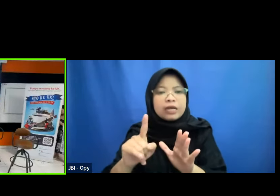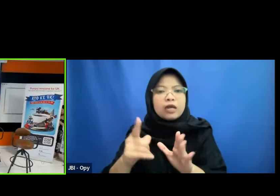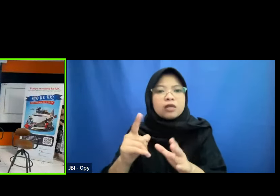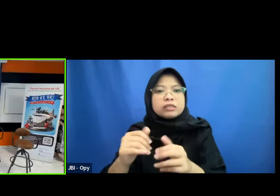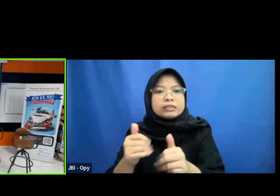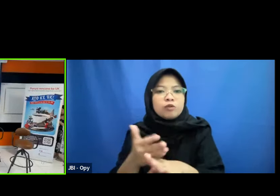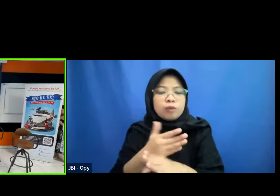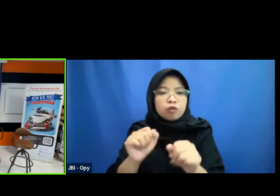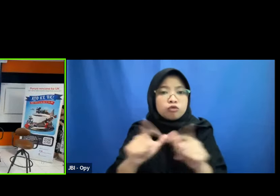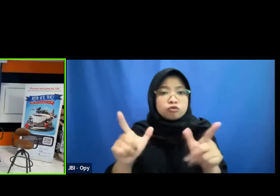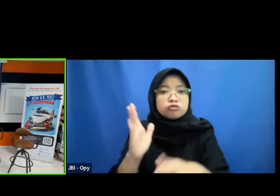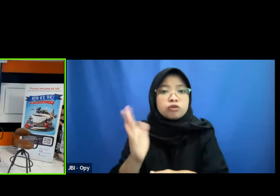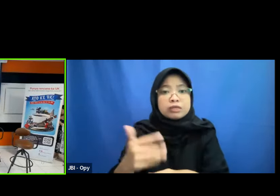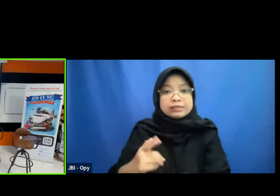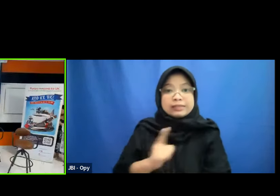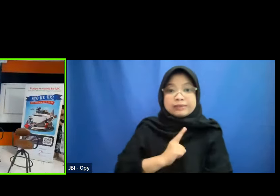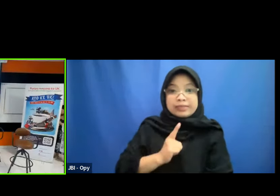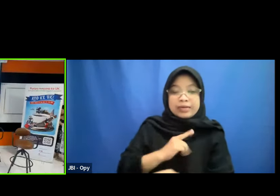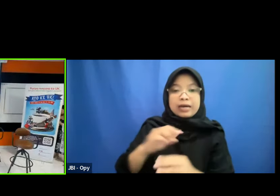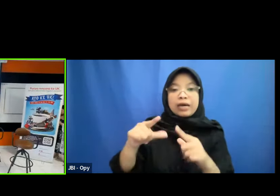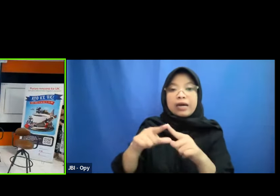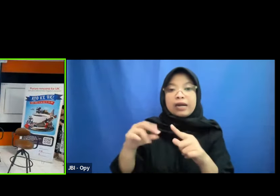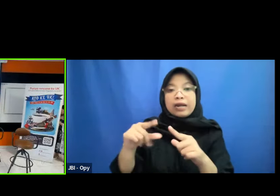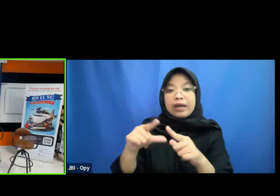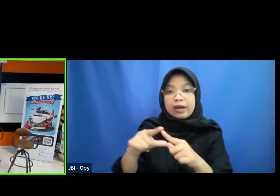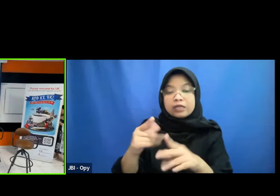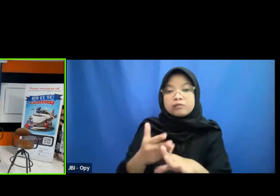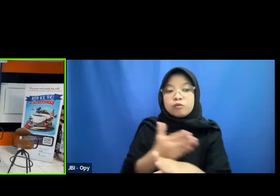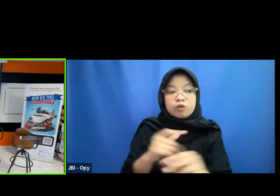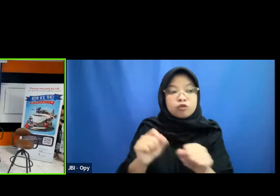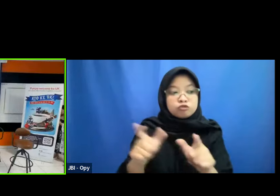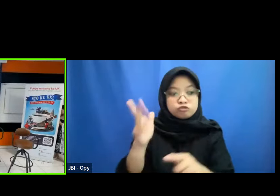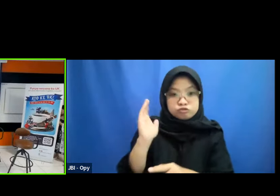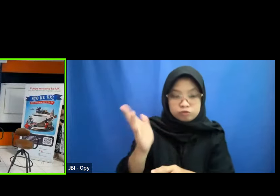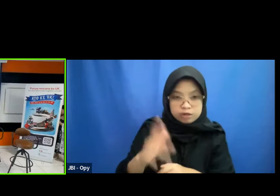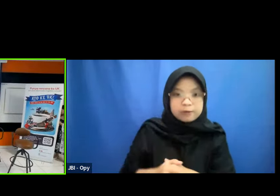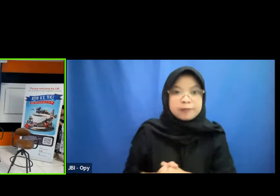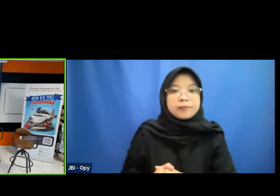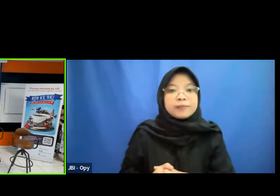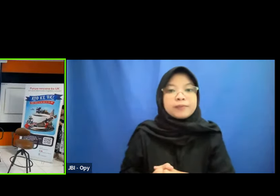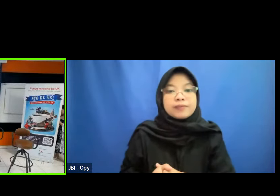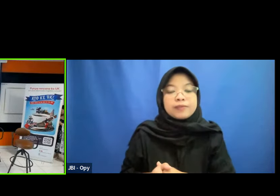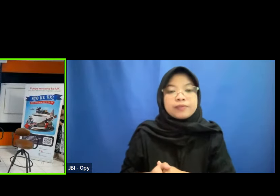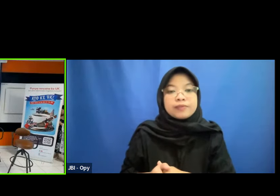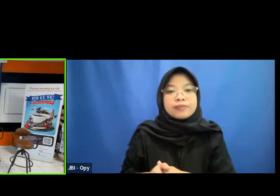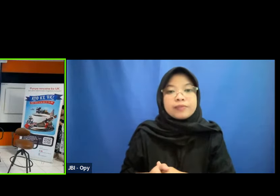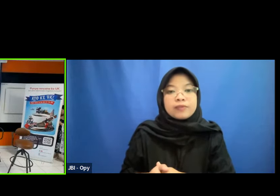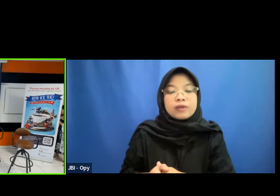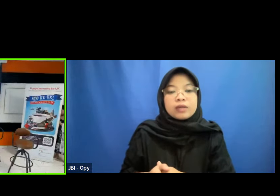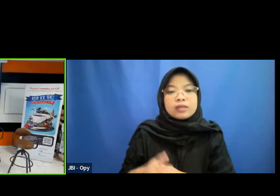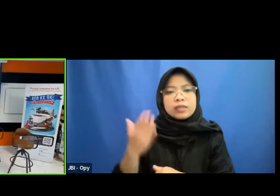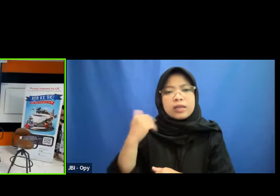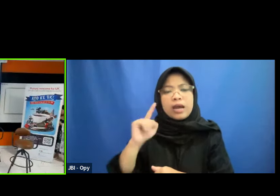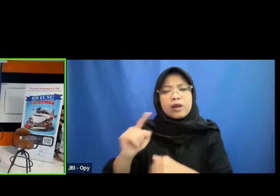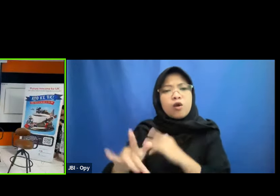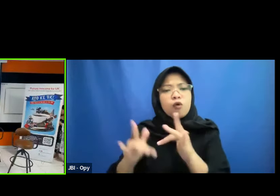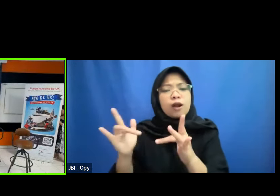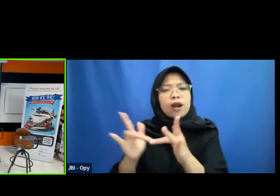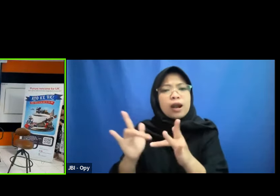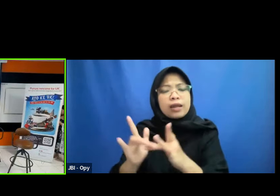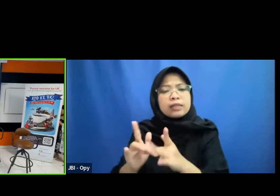coordinator ada saya rar Network and alumni officer ada Mbak Puspita eh yang juga join kayaknya di online